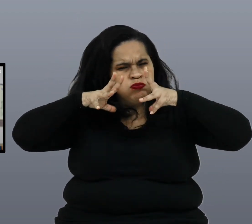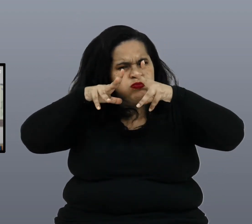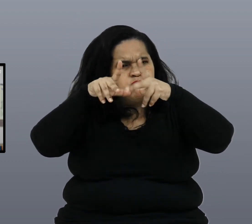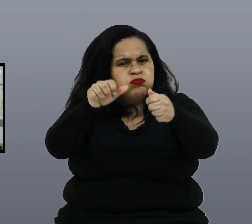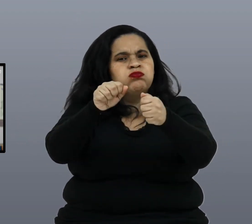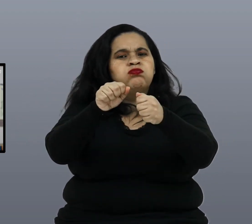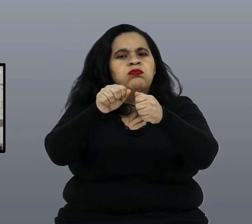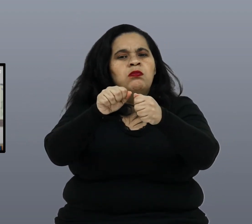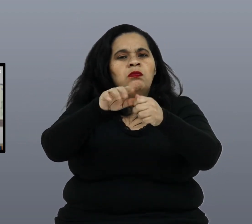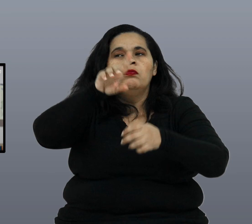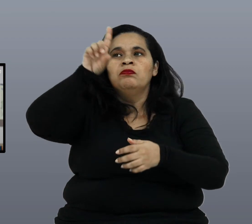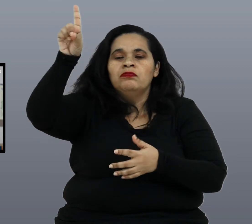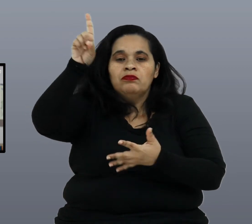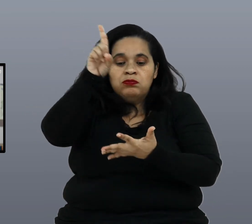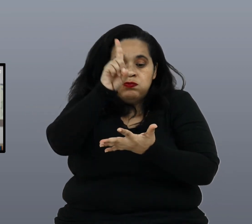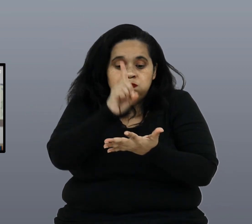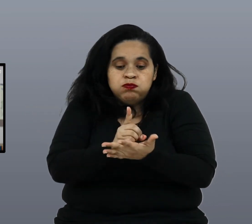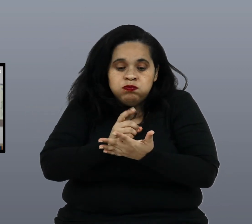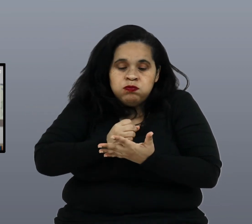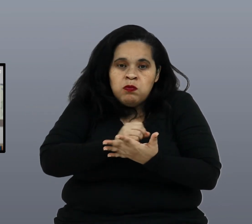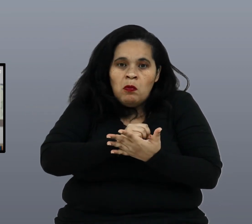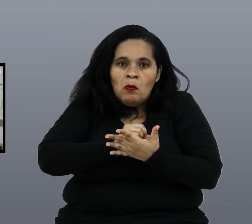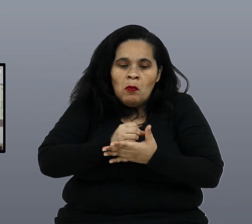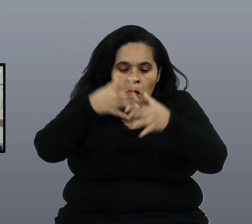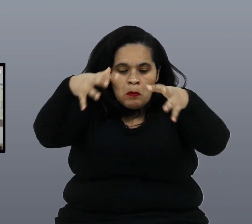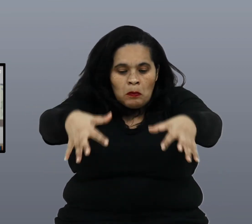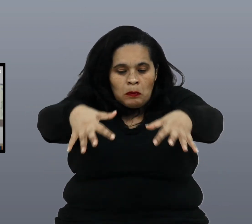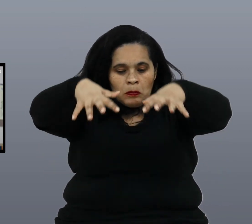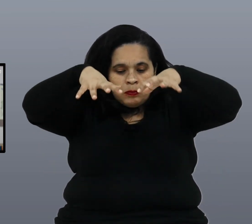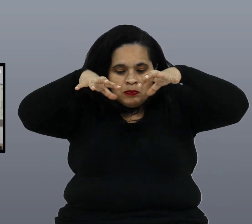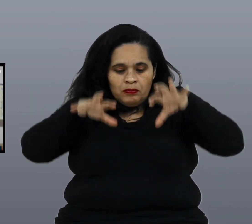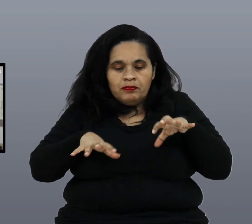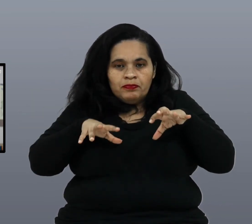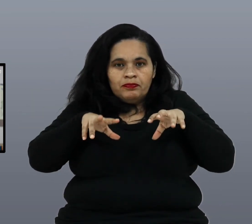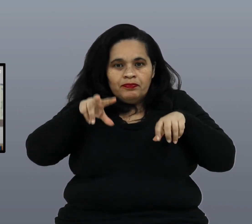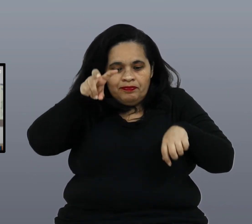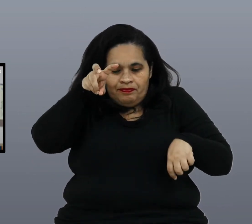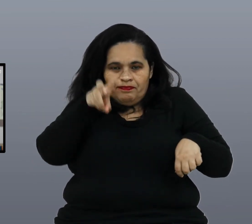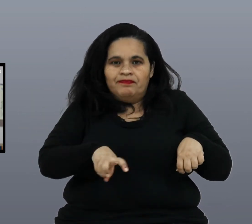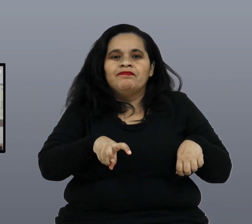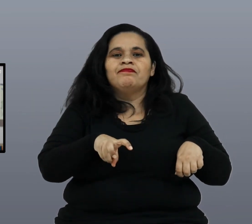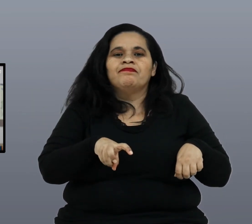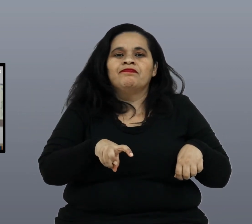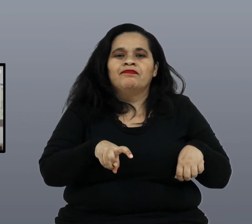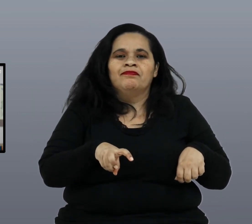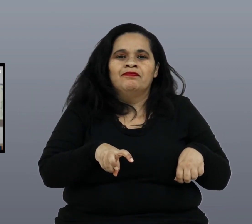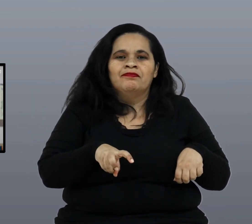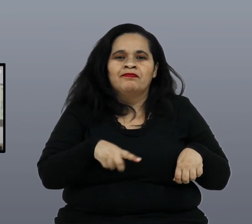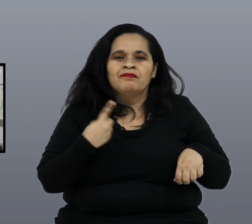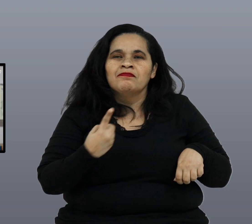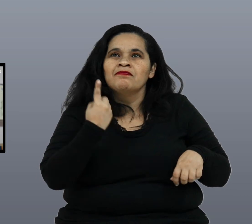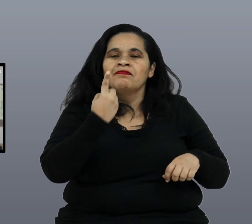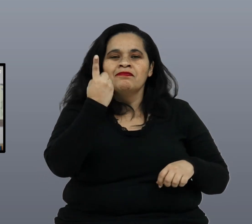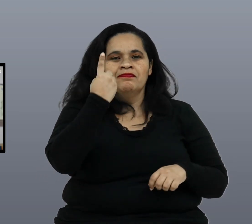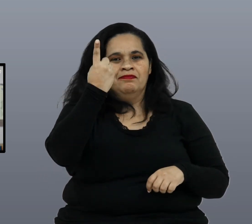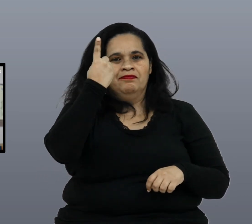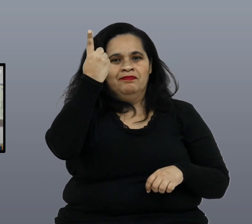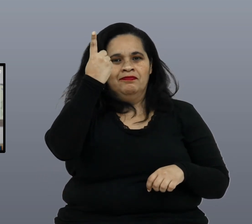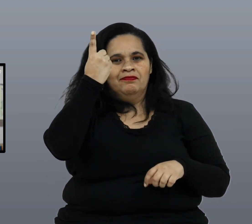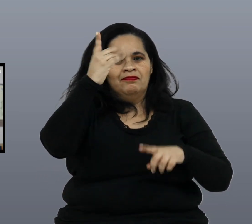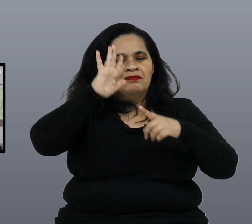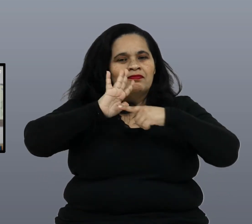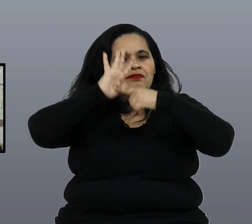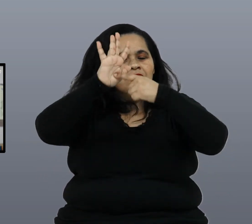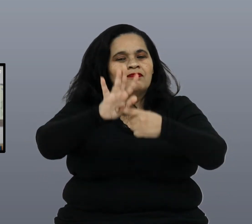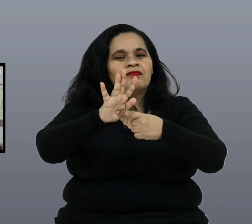Ele continua assentado num alto e sublime trono. Essa é a proposta. A mensagem central do